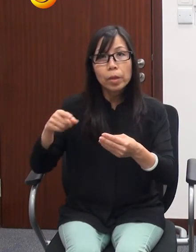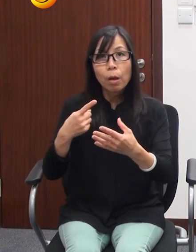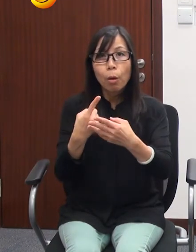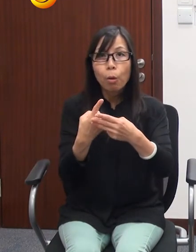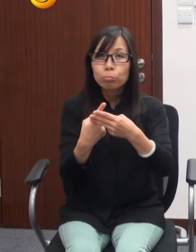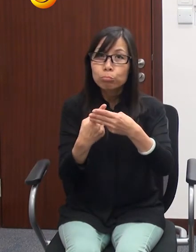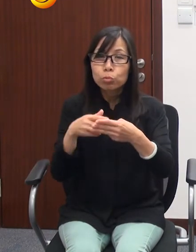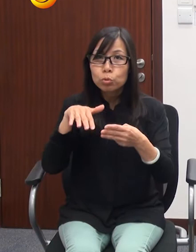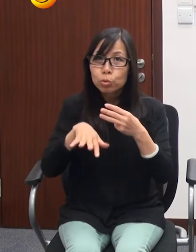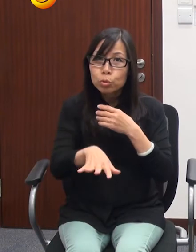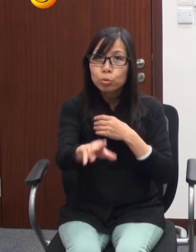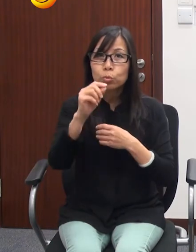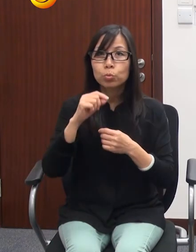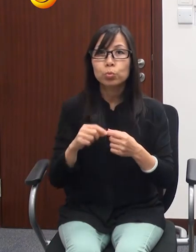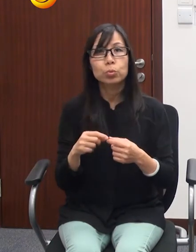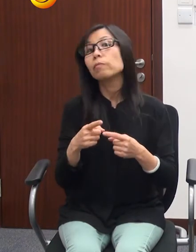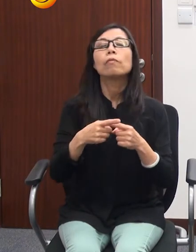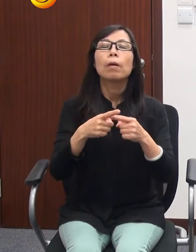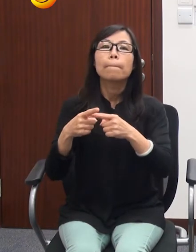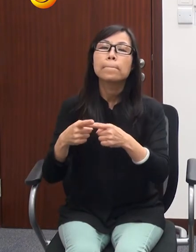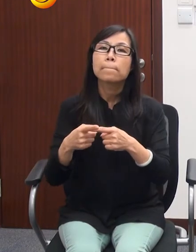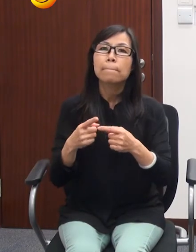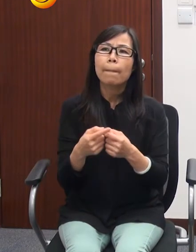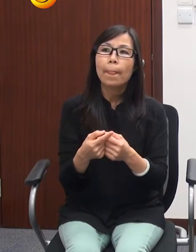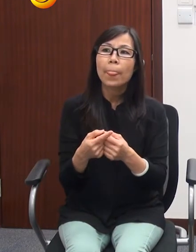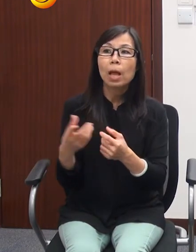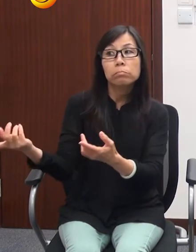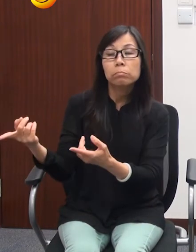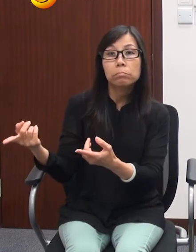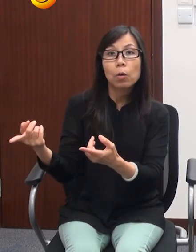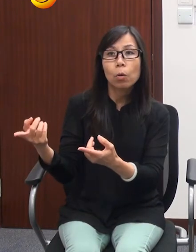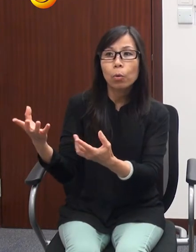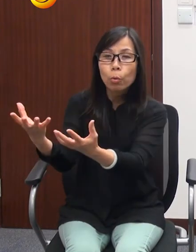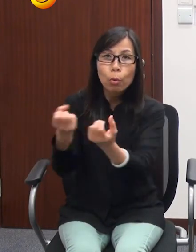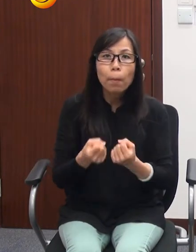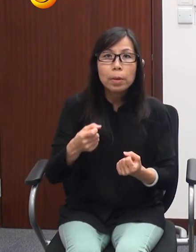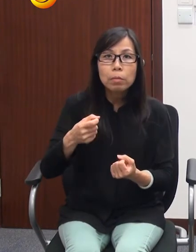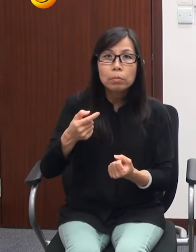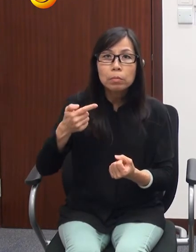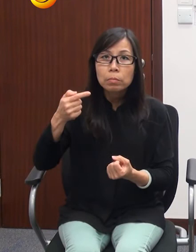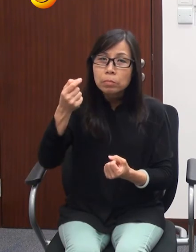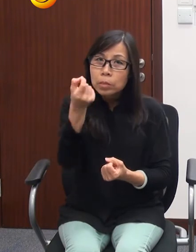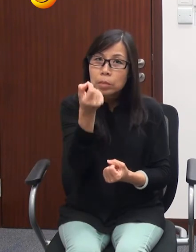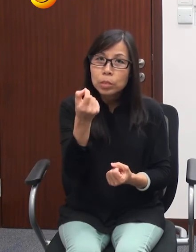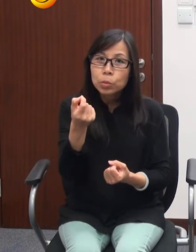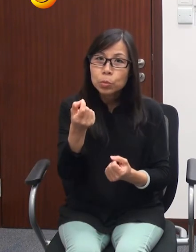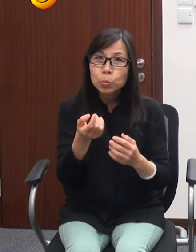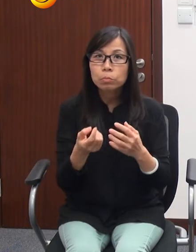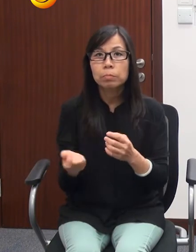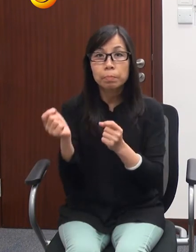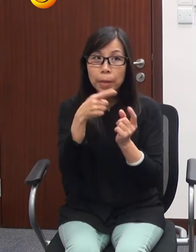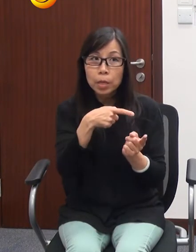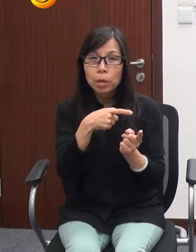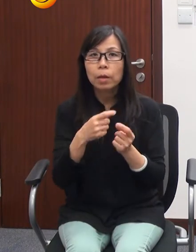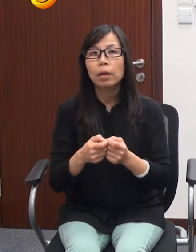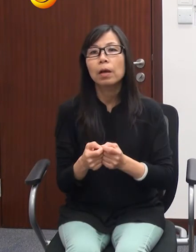稱是泛民或者自稱是民主派的人拿票少過人的時候，那人家當然說你戒票啦，因為你少過人嘛。所